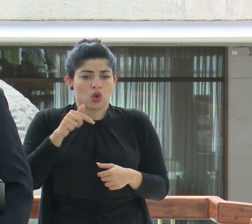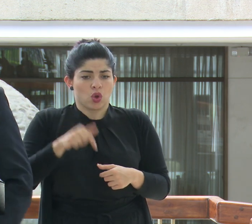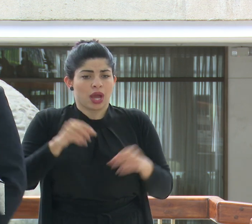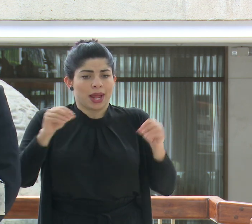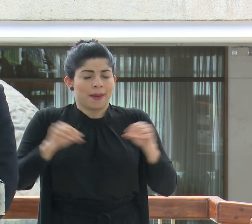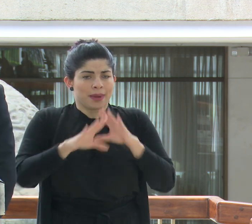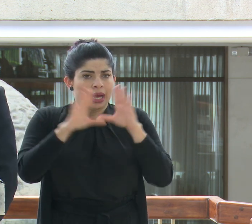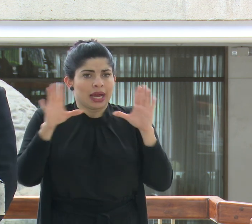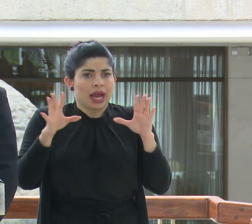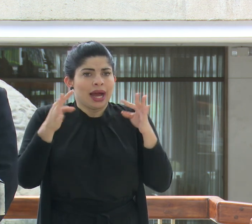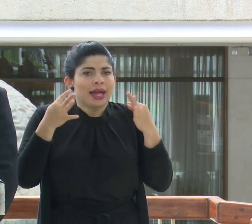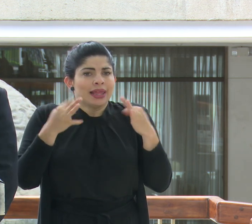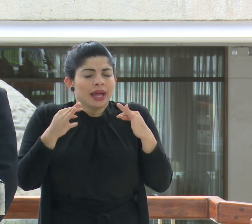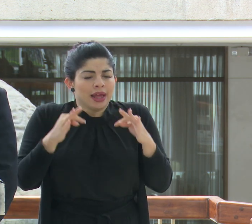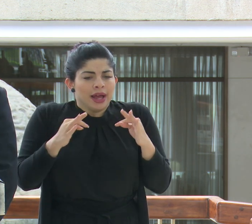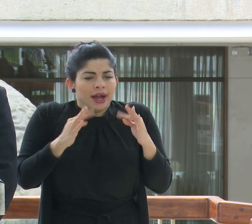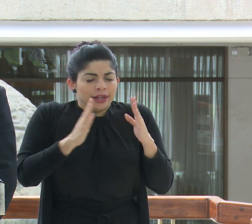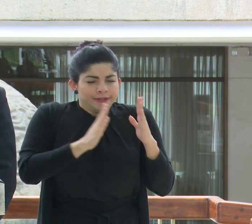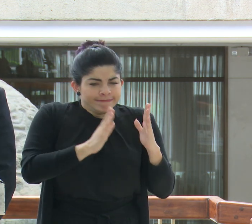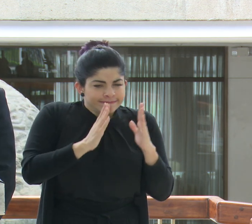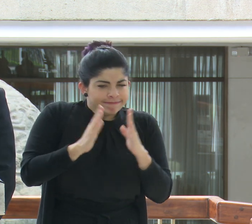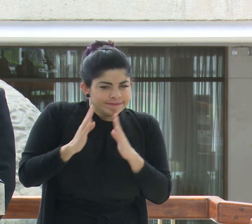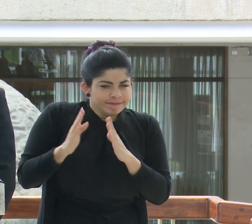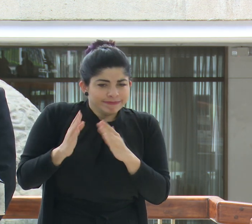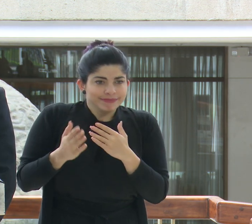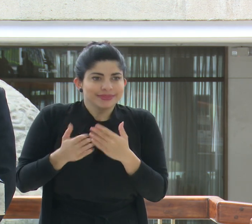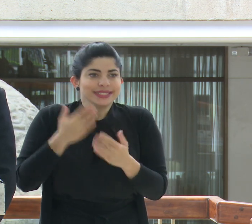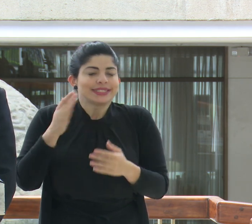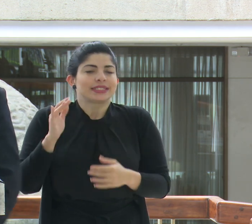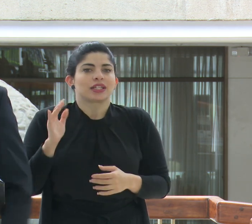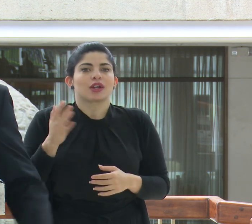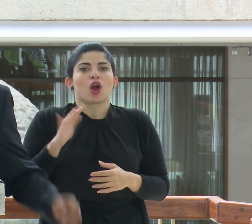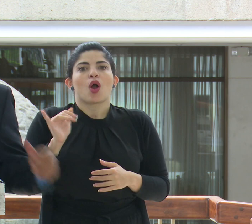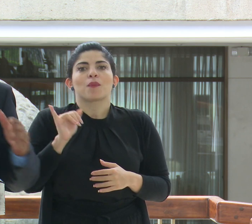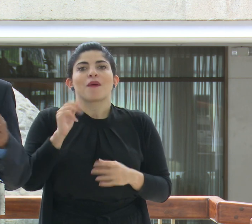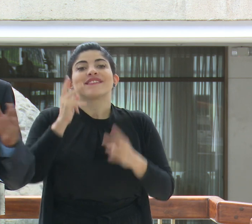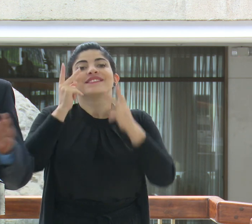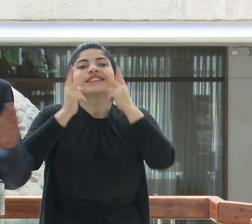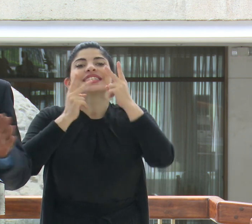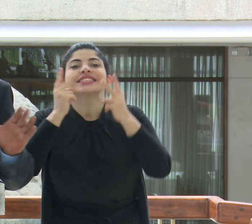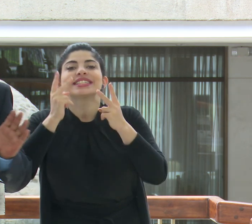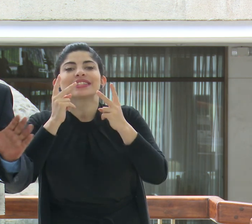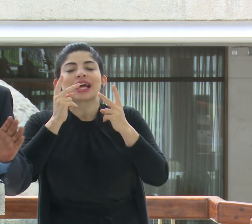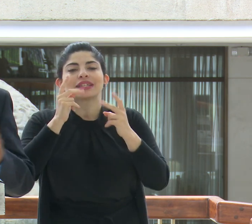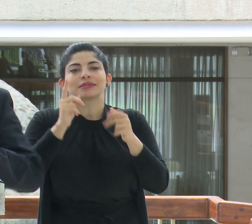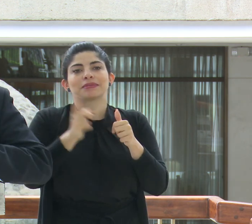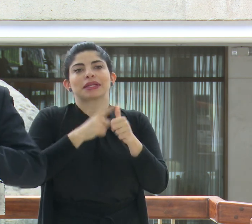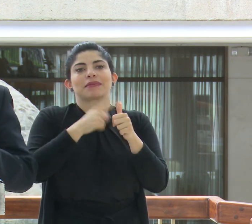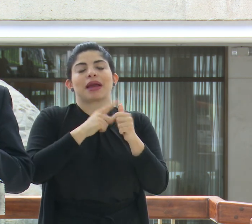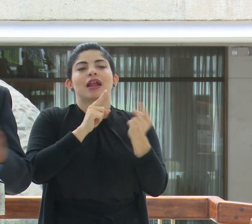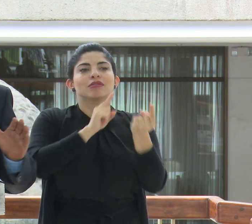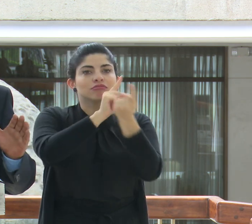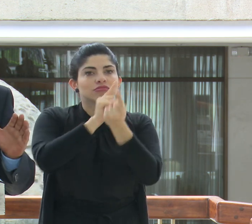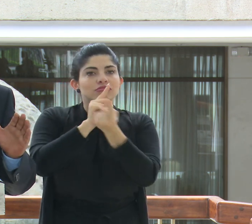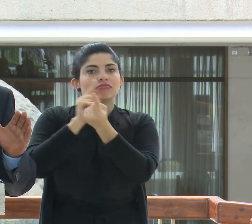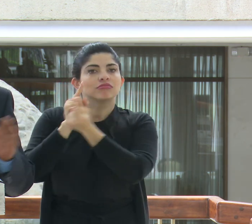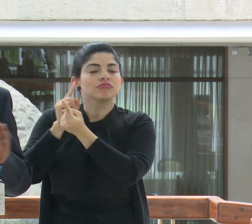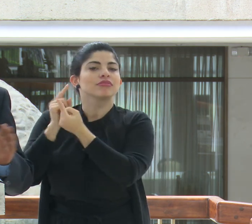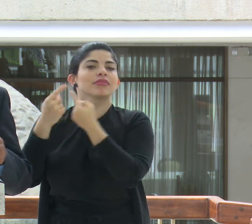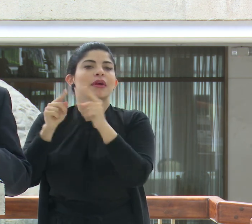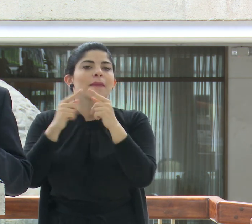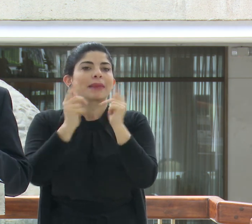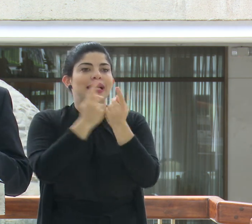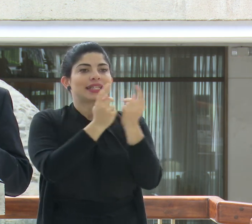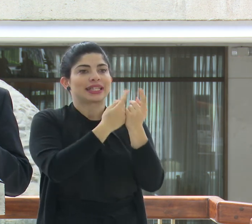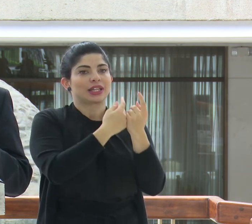tratando de organizar casi que unas visitas, digamos, de cortesía iniciales con todas las fracciones que me